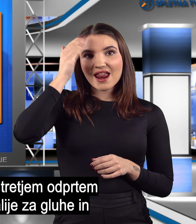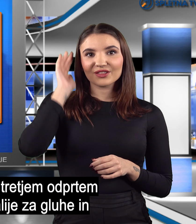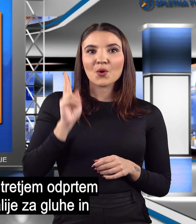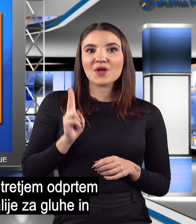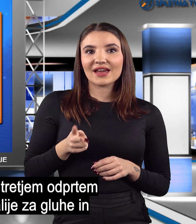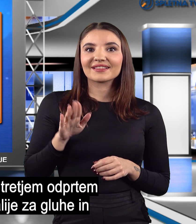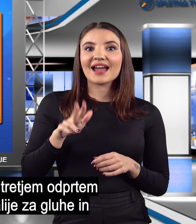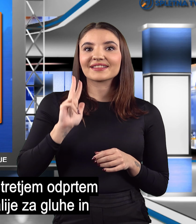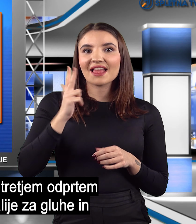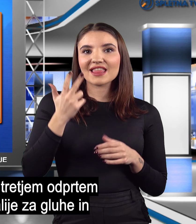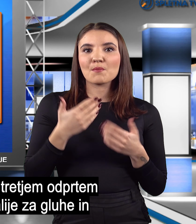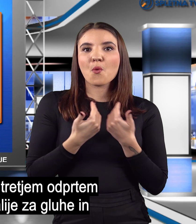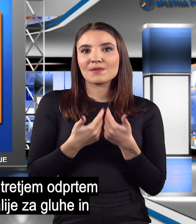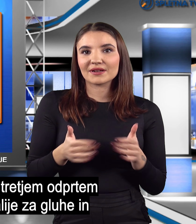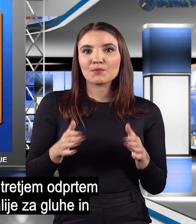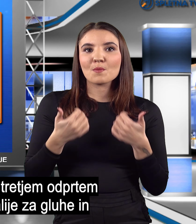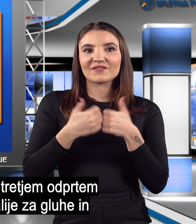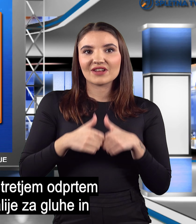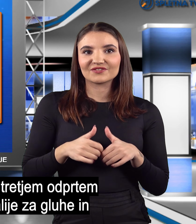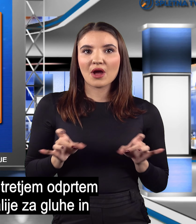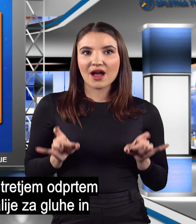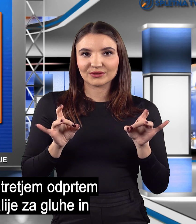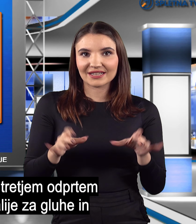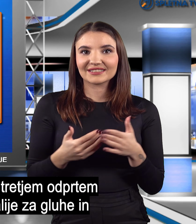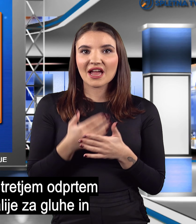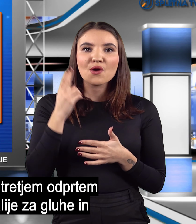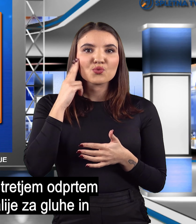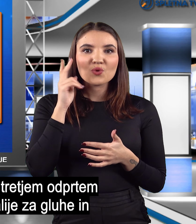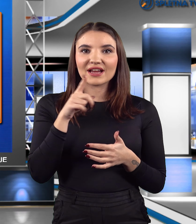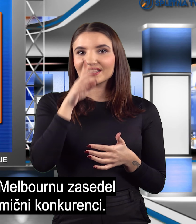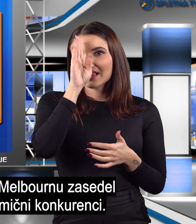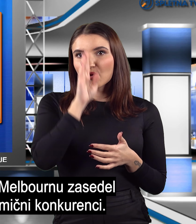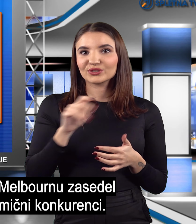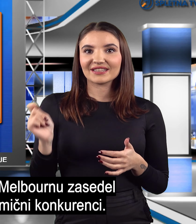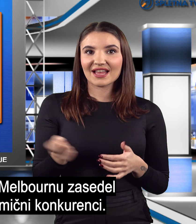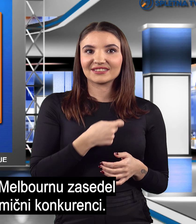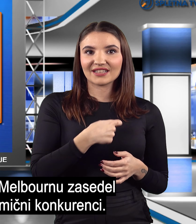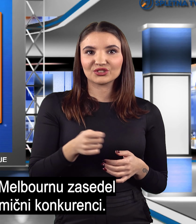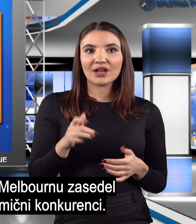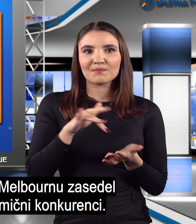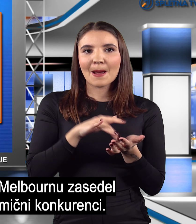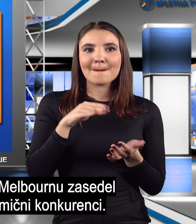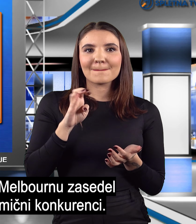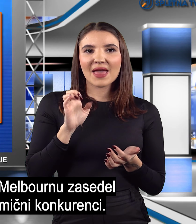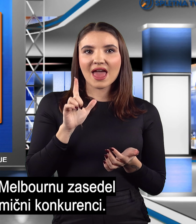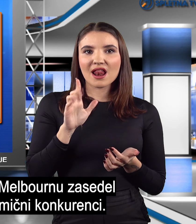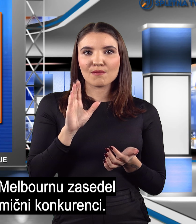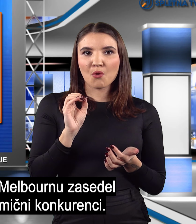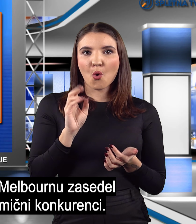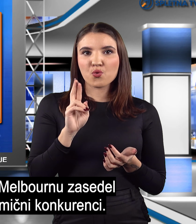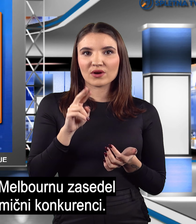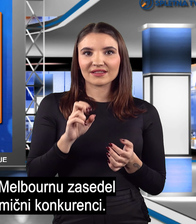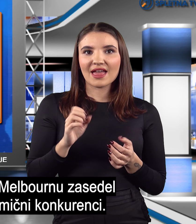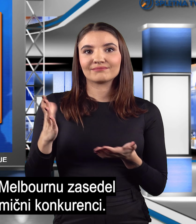Marino Kegel je na 3. odprtem prvenstvu Avstralije za gluhe in naglušne tenisače v Melbournu zasedel 3. mesto v